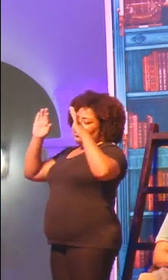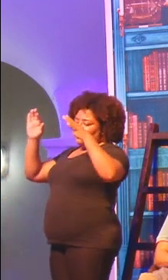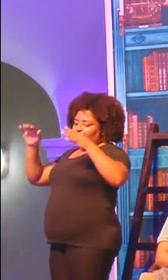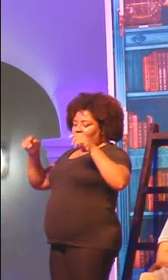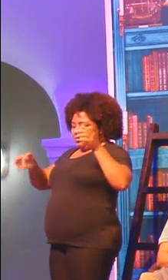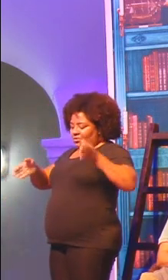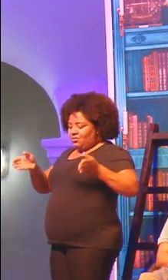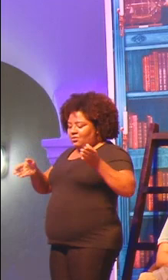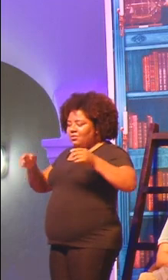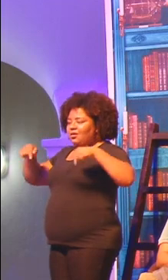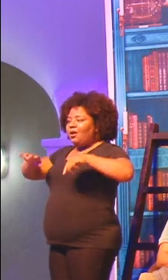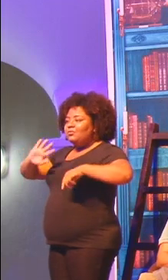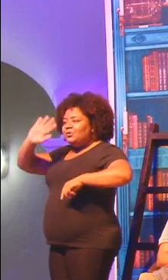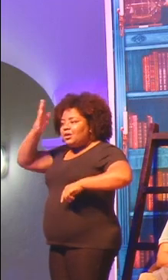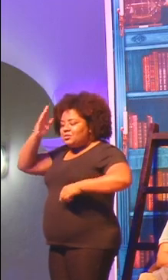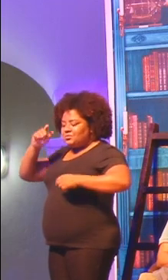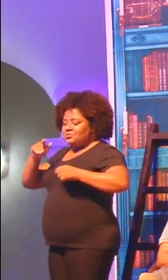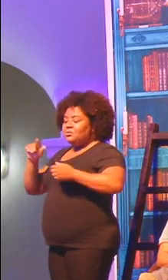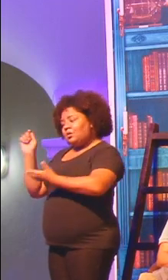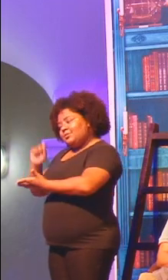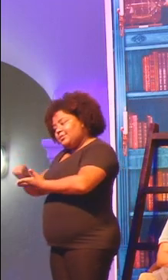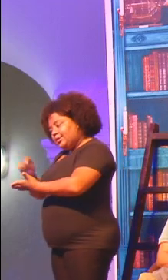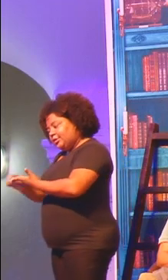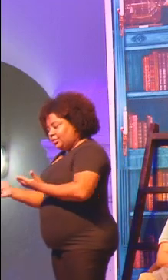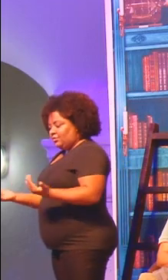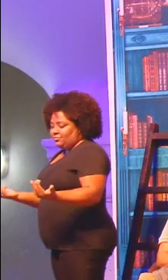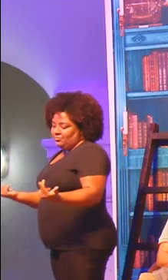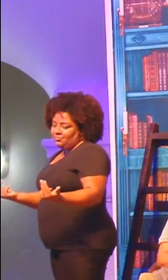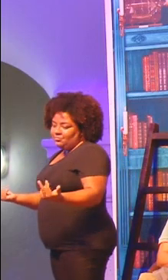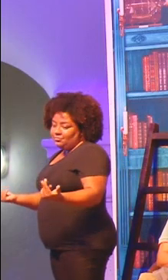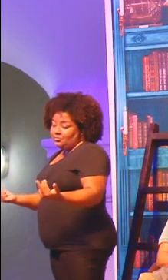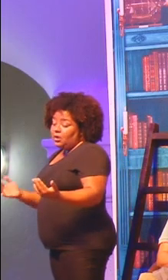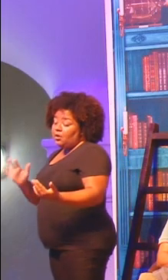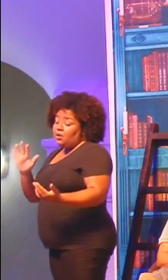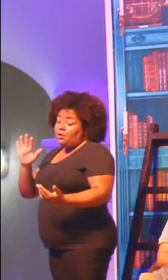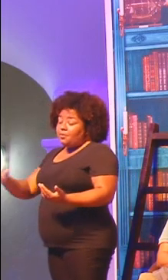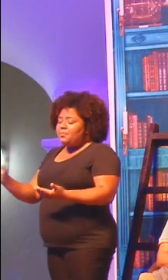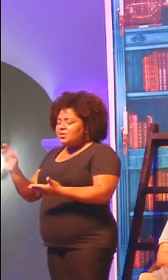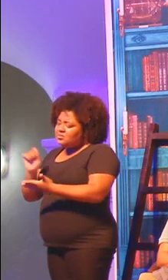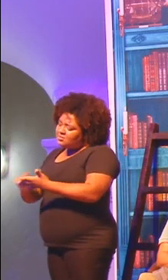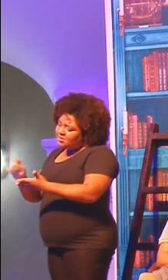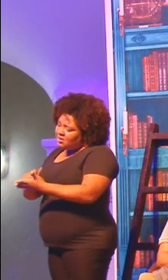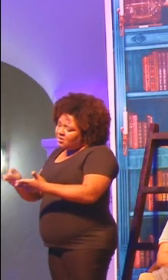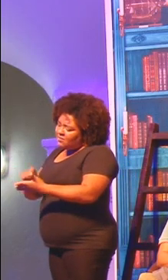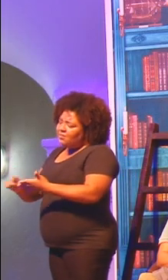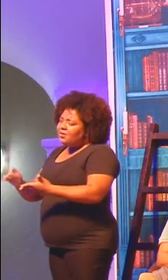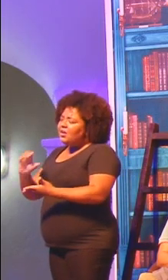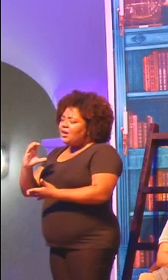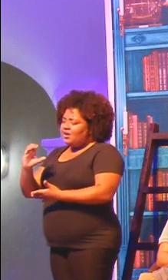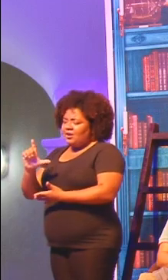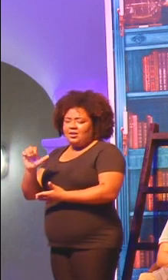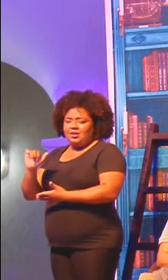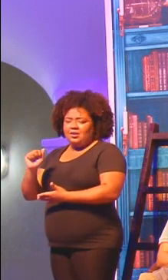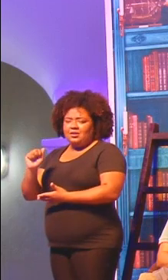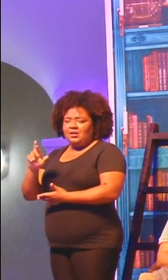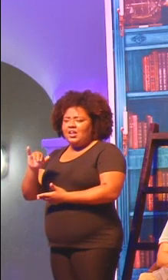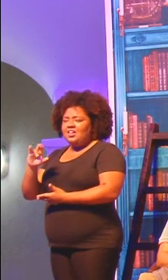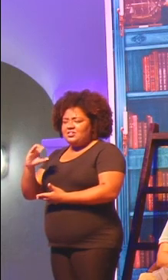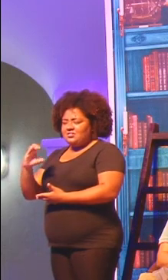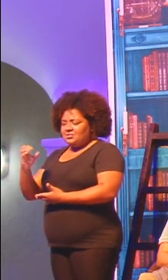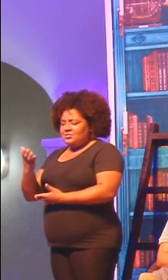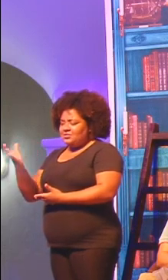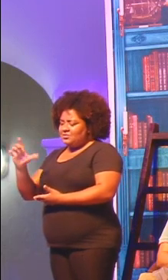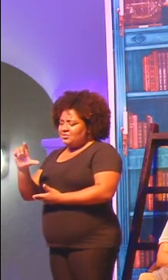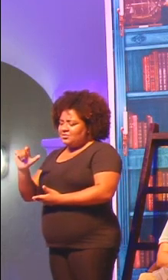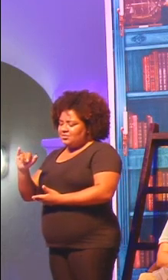nosso entorno, né? Eu acho que, quando a gente escreve, a gente não tem esperança... A Clarice já dizia isso, né? A Clarice Lispector,